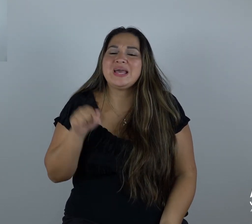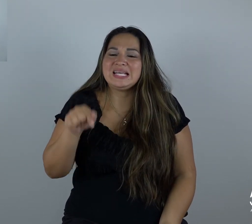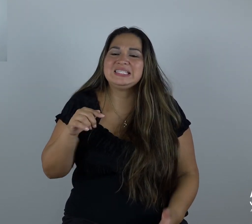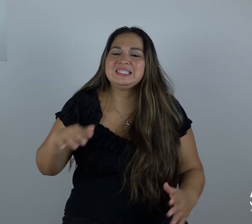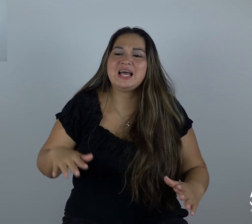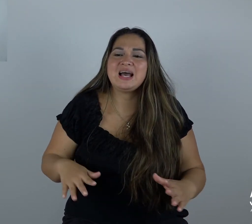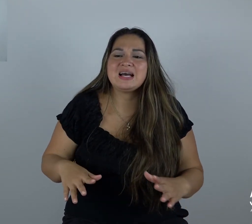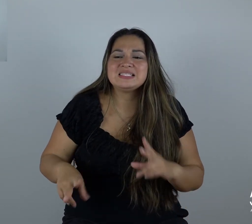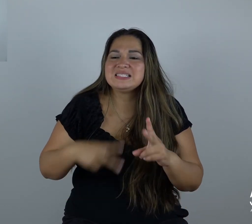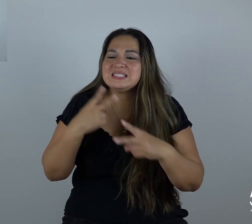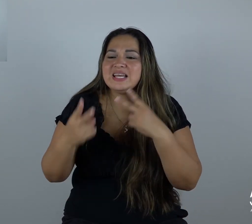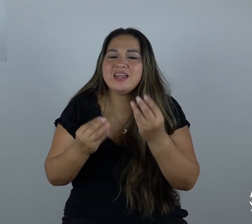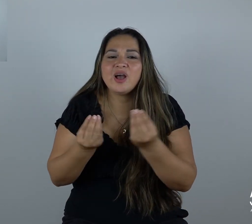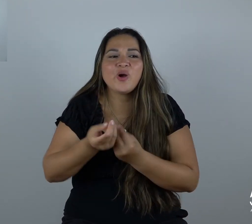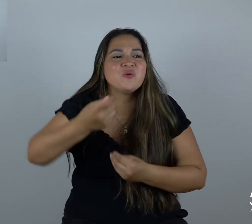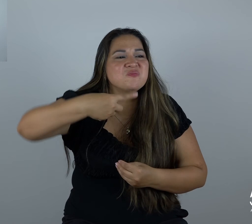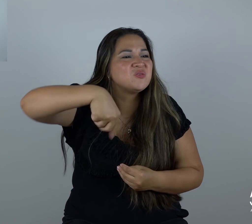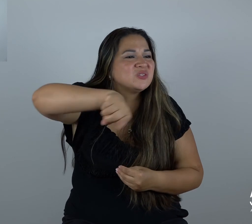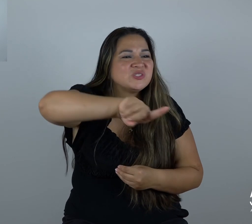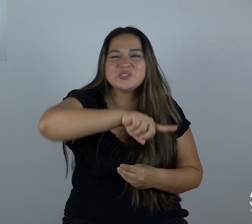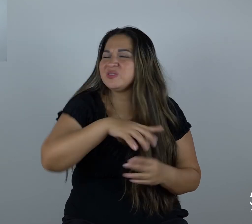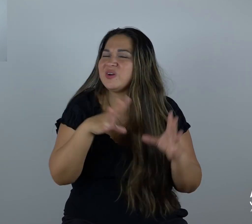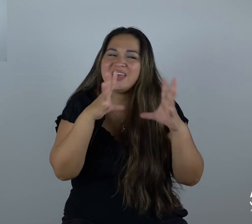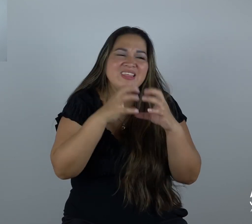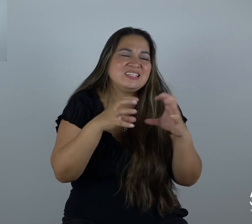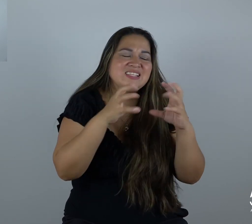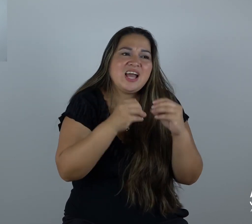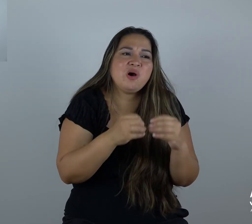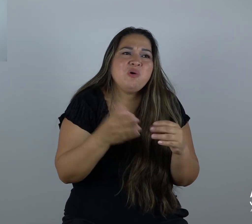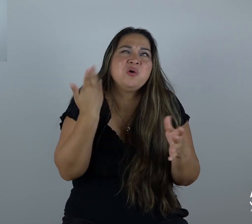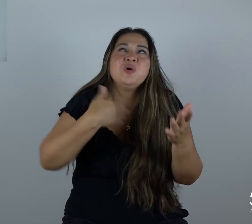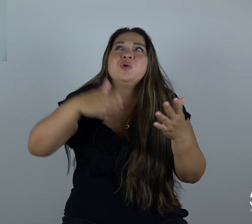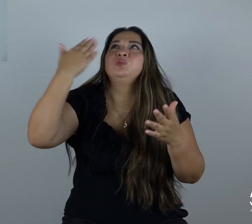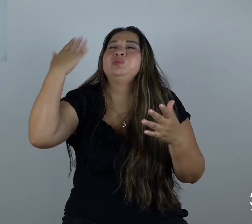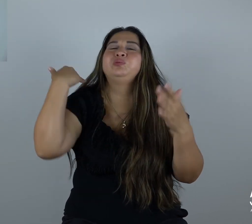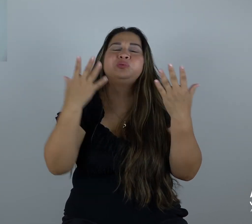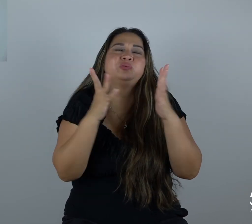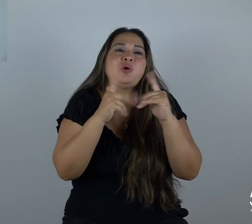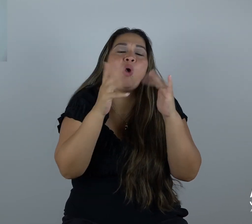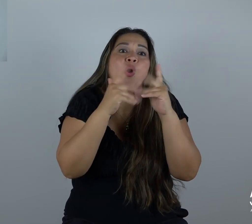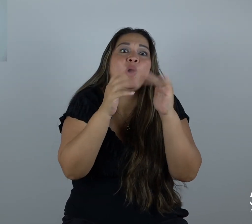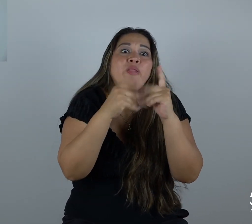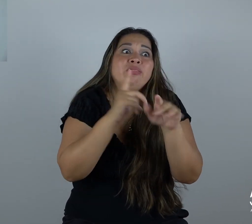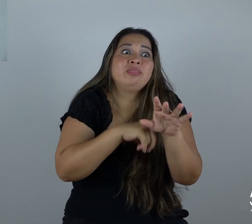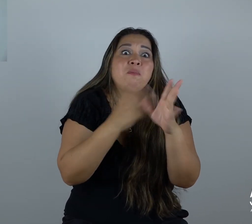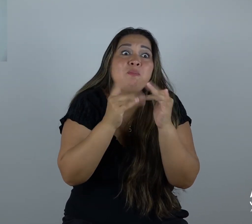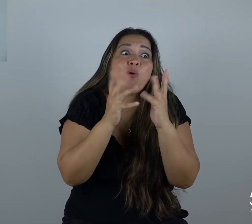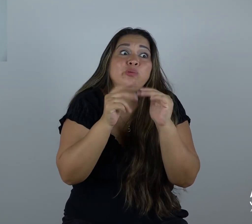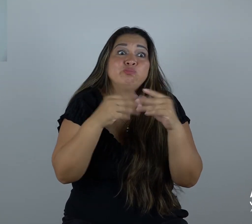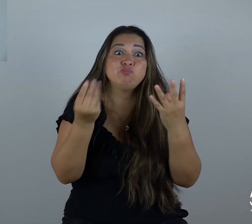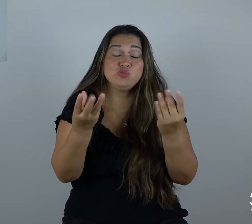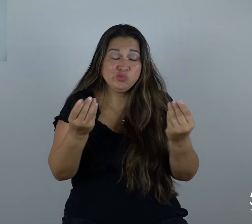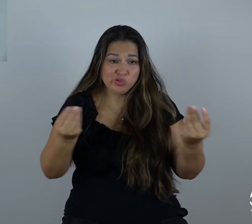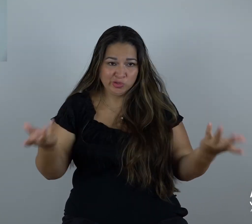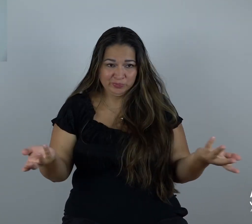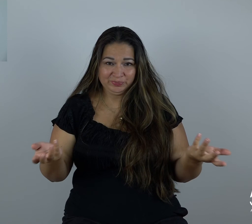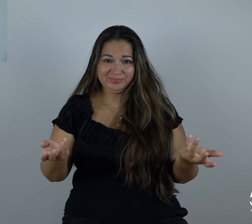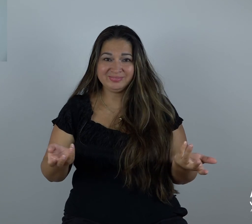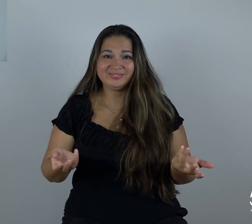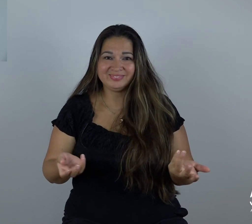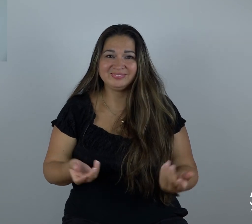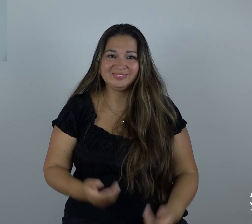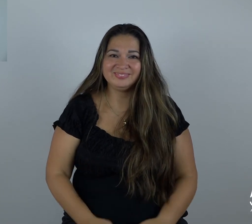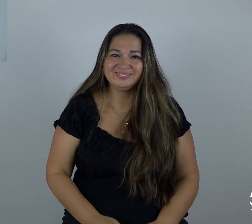deseado tomar esta cena con vosotros? Piensa en esto. Para mí es algo maravilloso